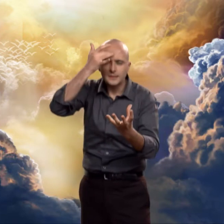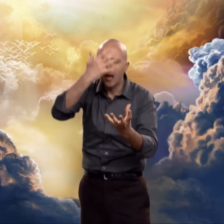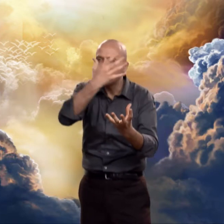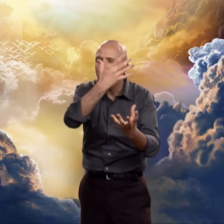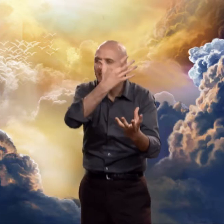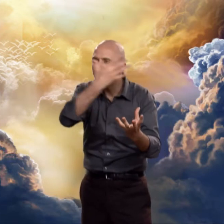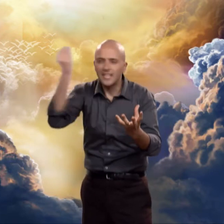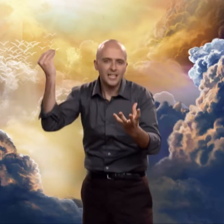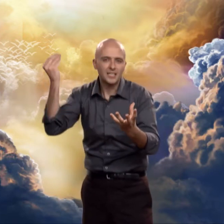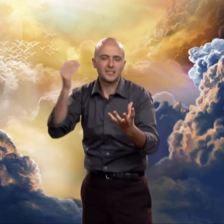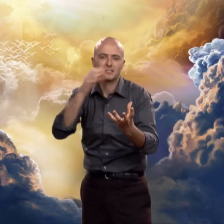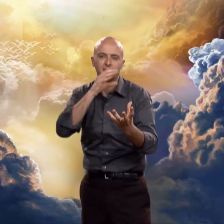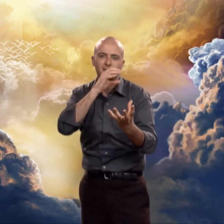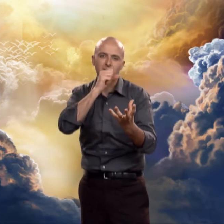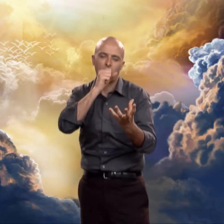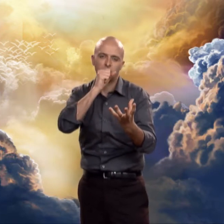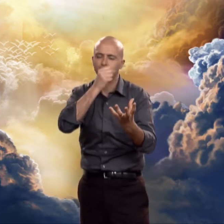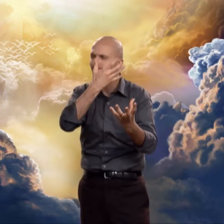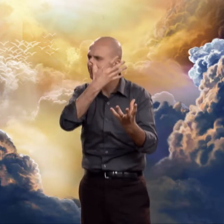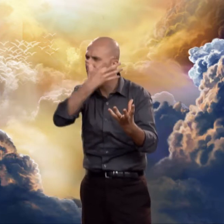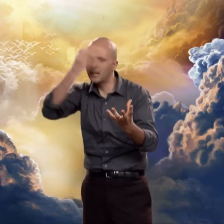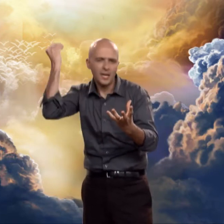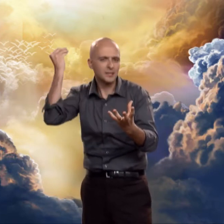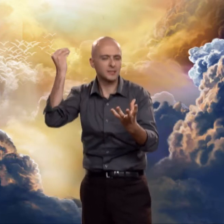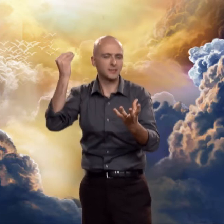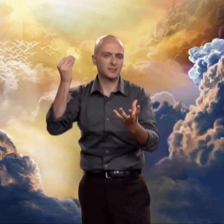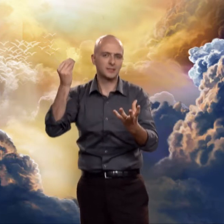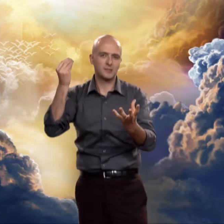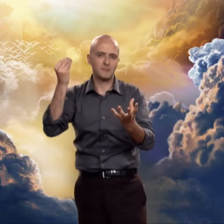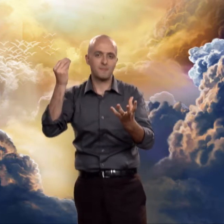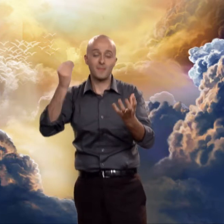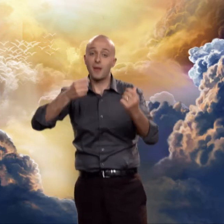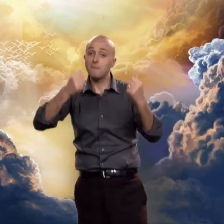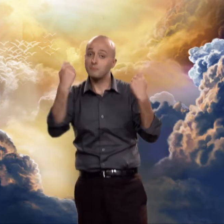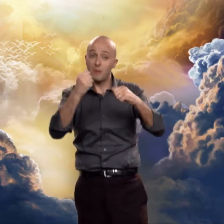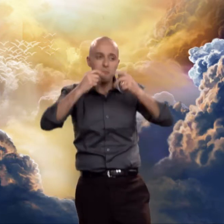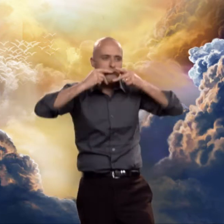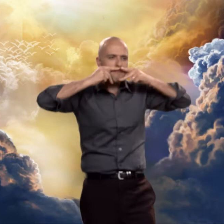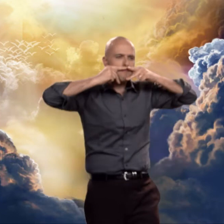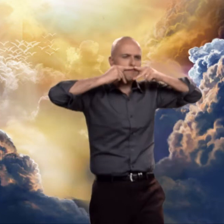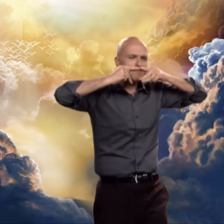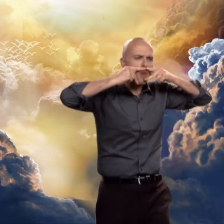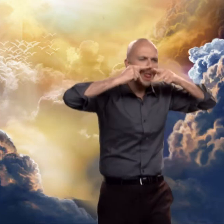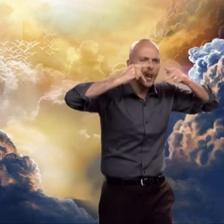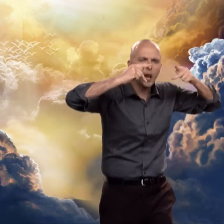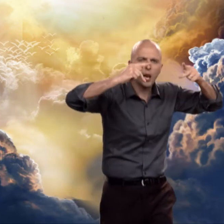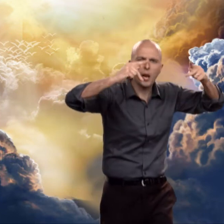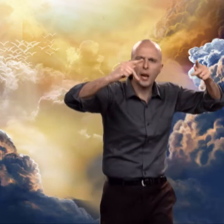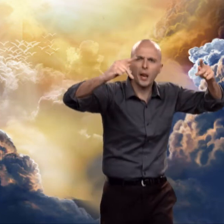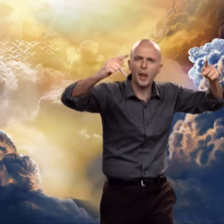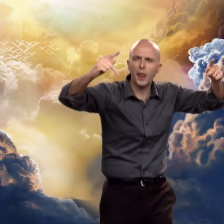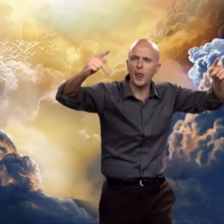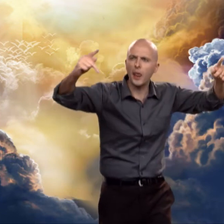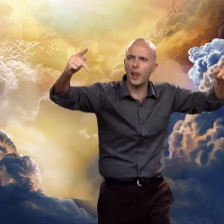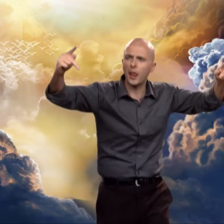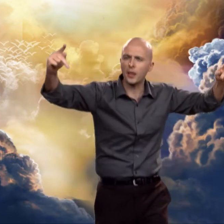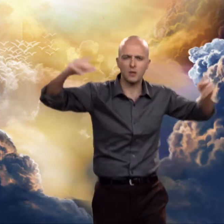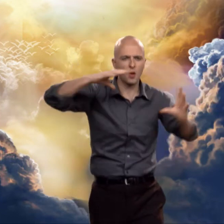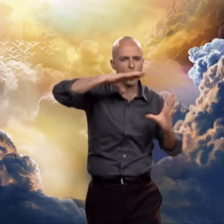exaltando o sábado como um memorial do Criador e sinal de sua autoridade. É dada a ordem: grite alto, não